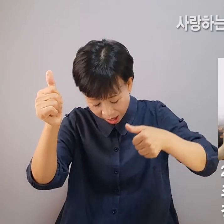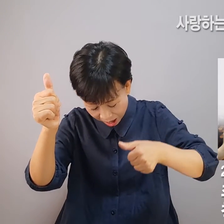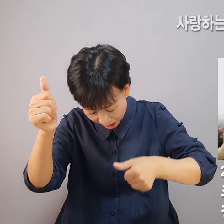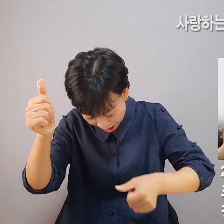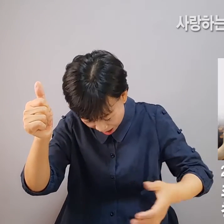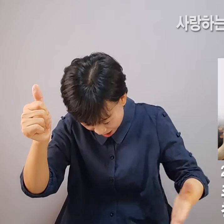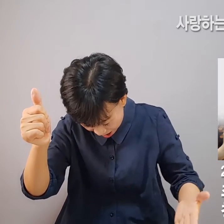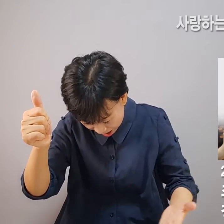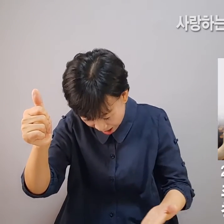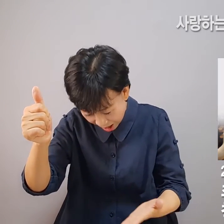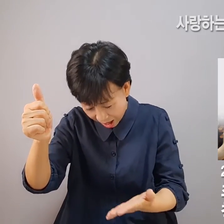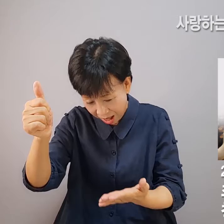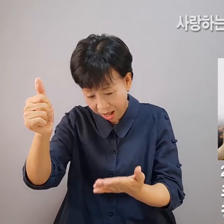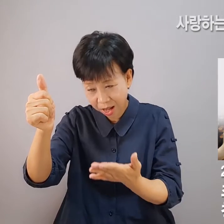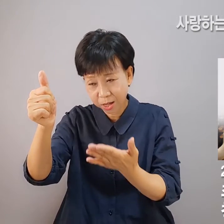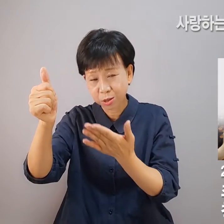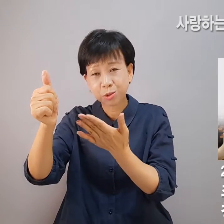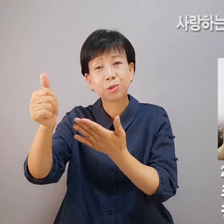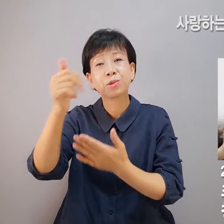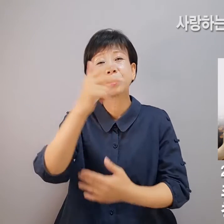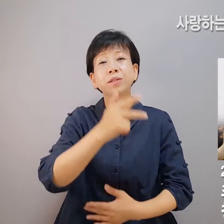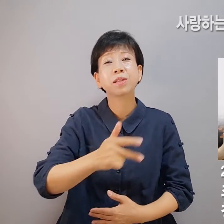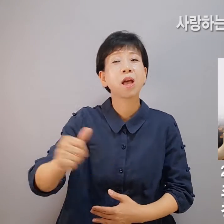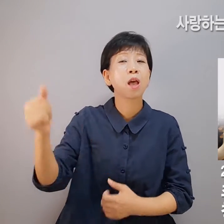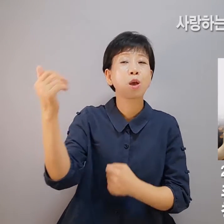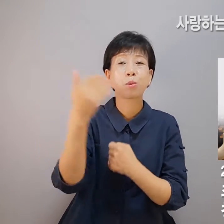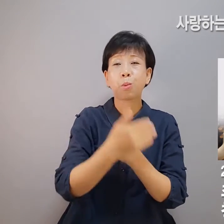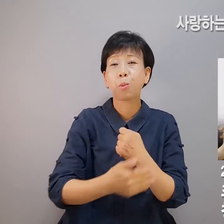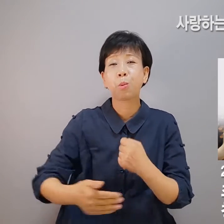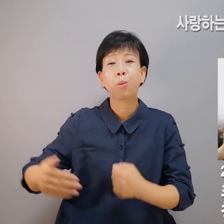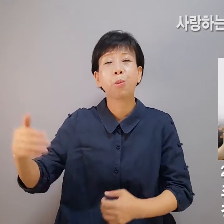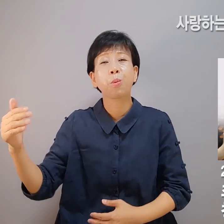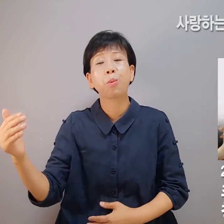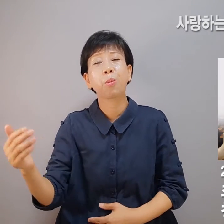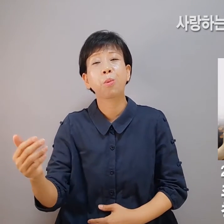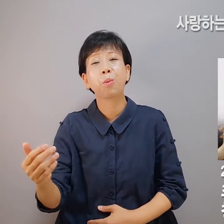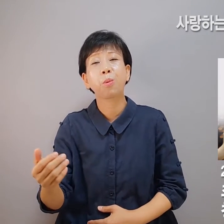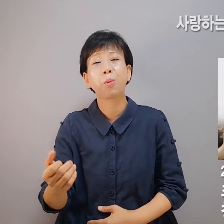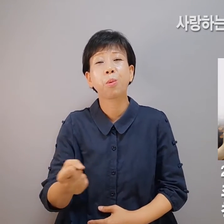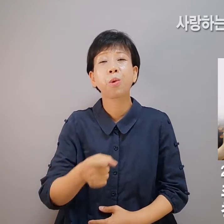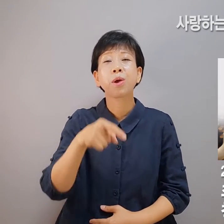경배해. 주 은혜로